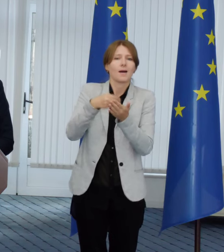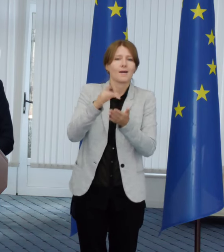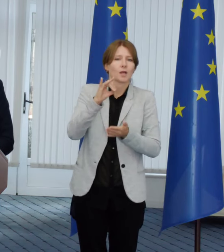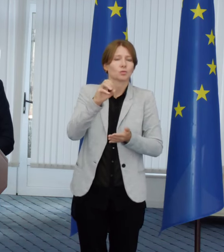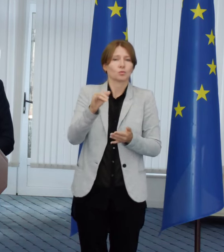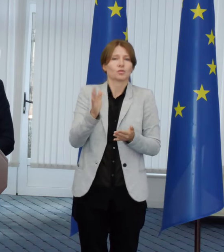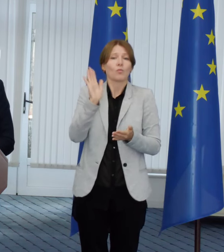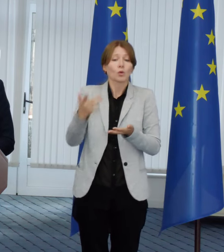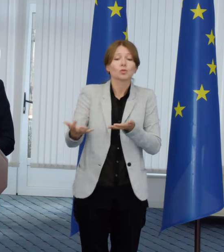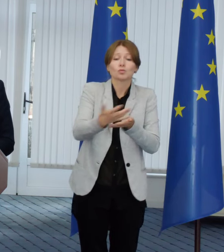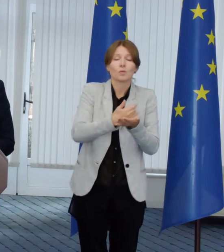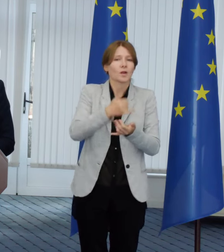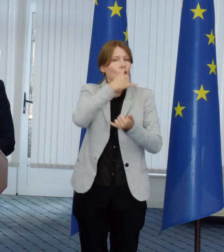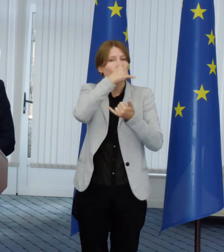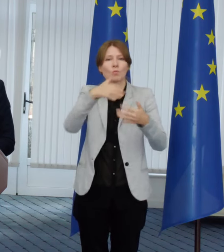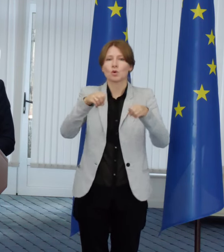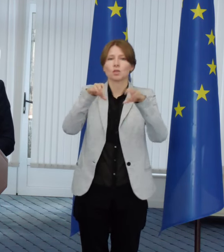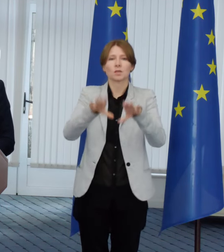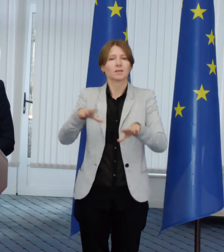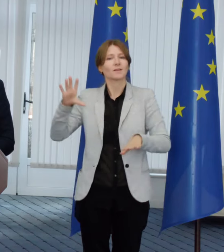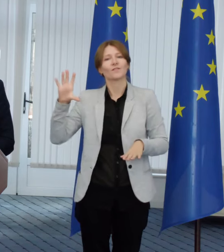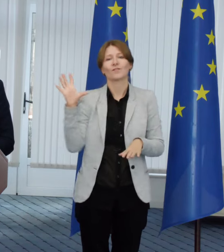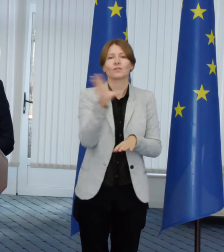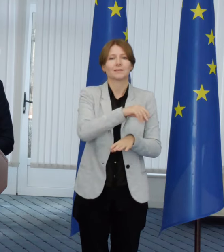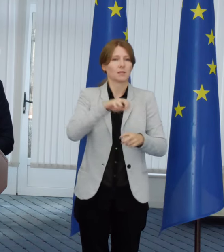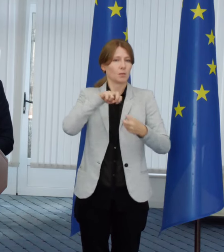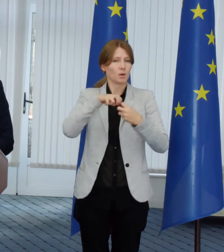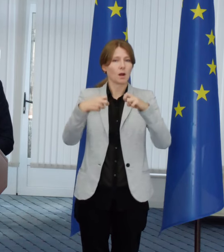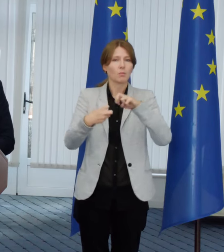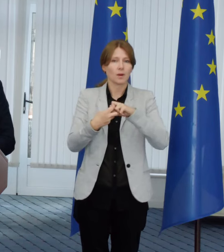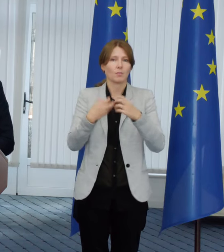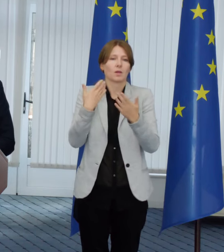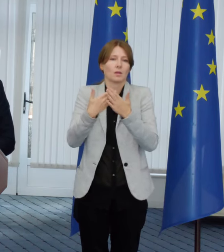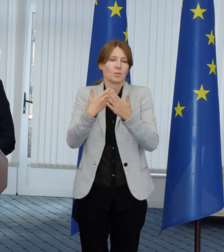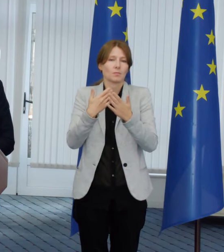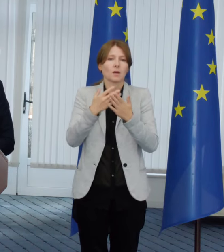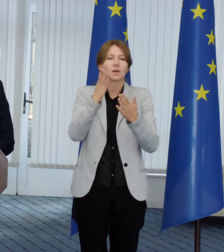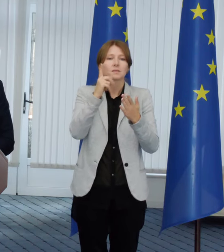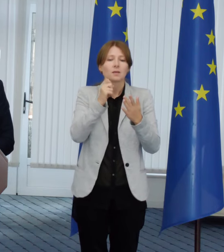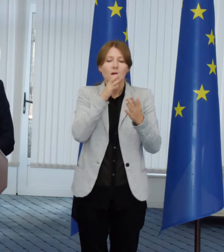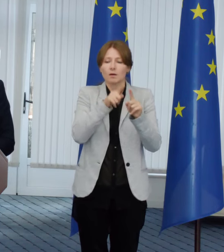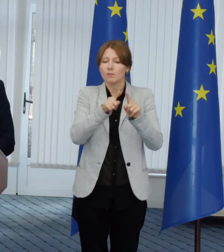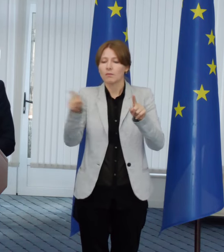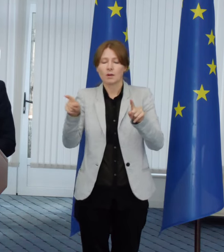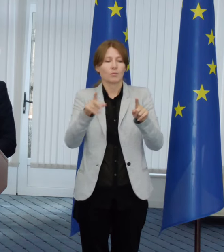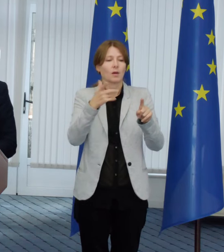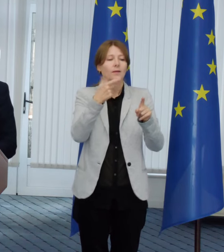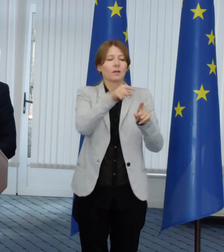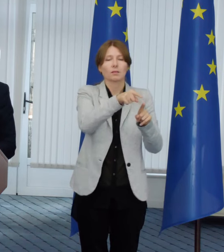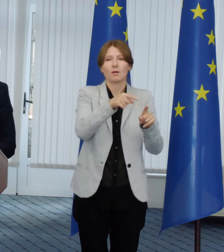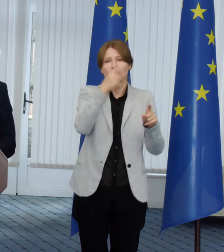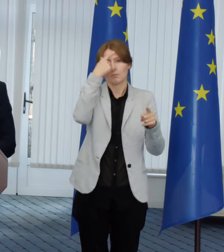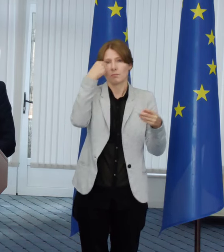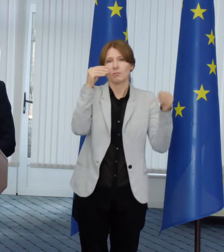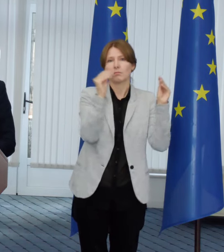poate să rezolve toate problemele dintr-un domeniu neglijat de mai mulți decenii într-un singur an. Cu siguranță